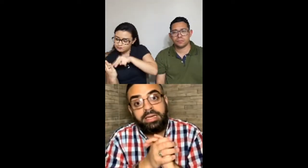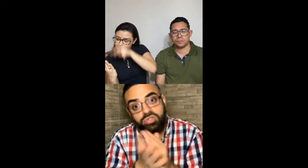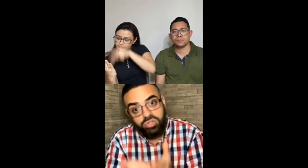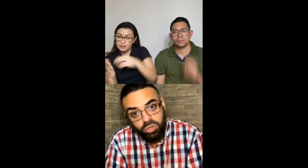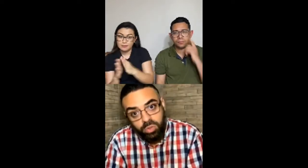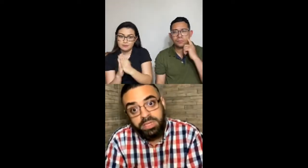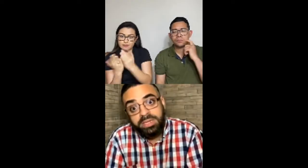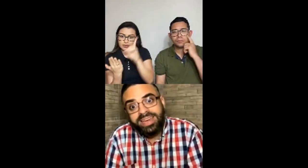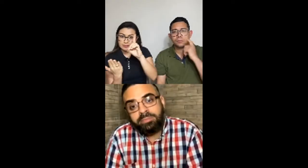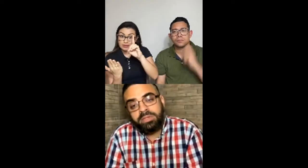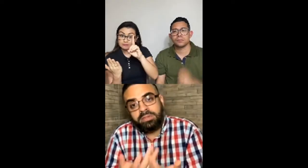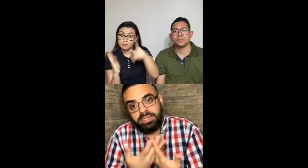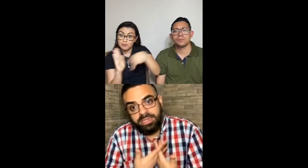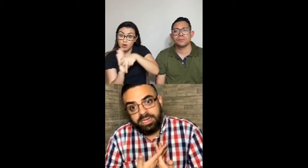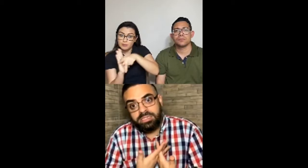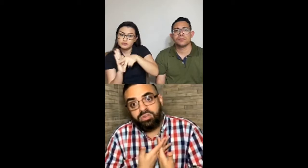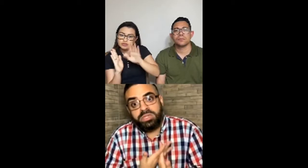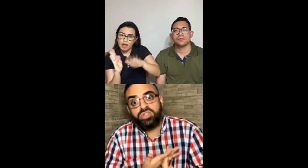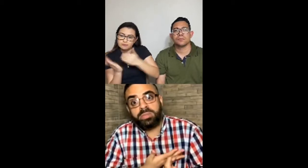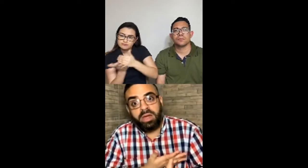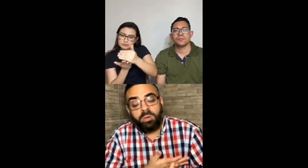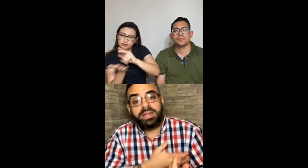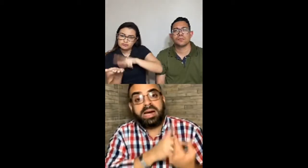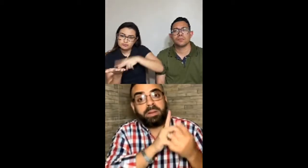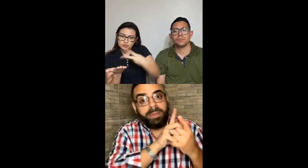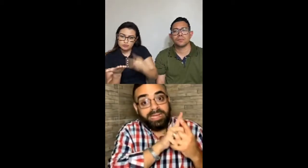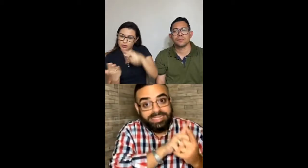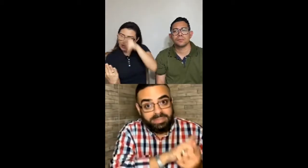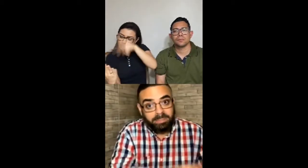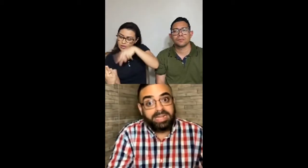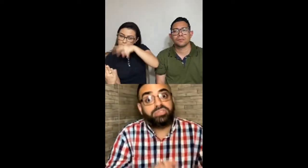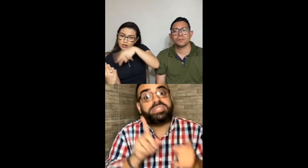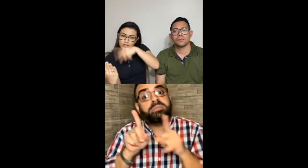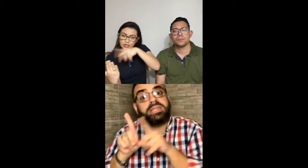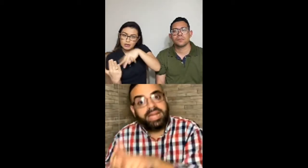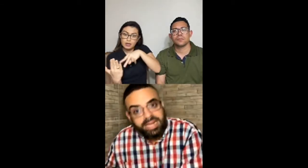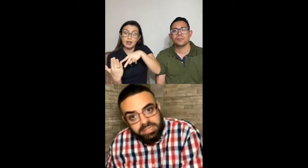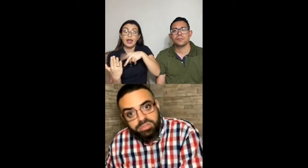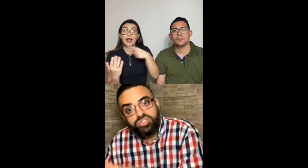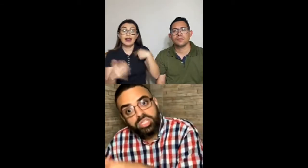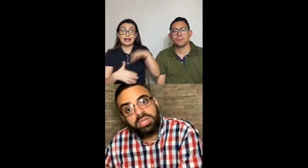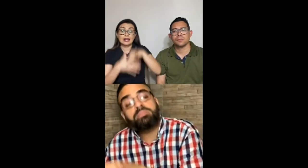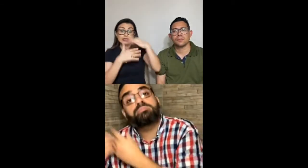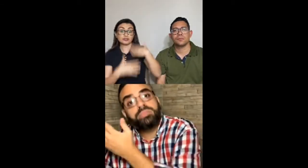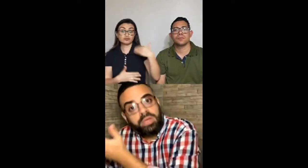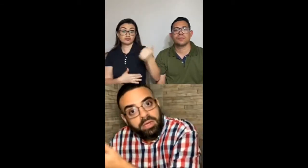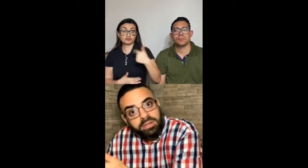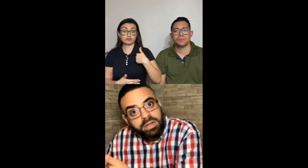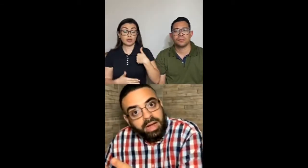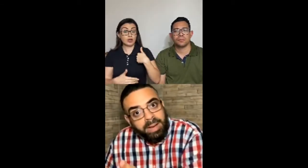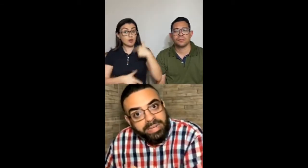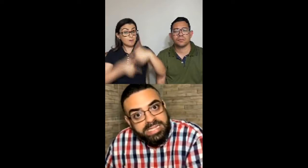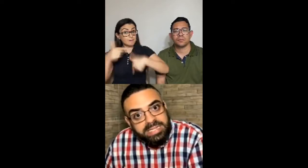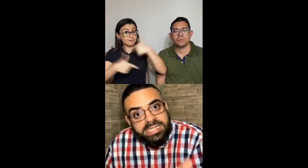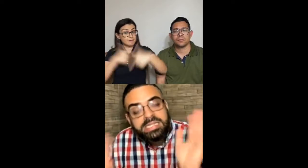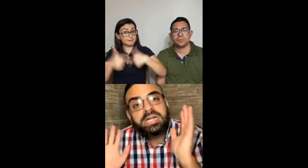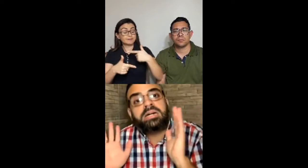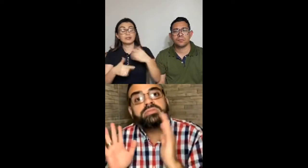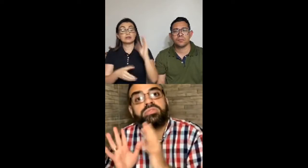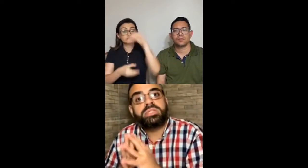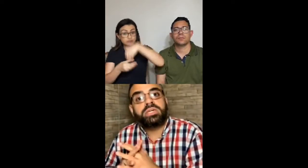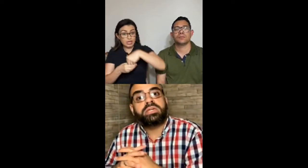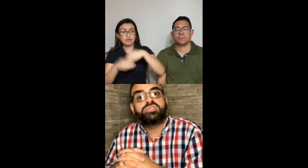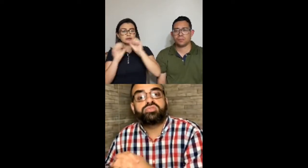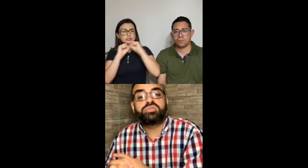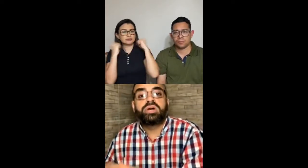participavam dos grupos de leitura dos primeiros textos traduzidos. E eu soube, e a minha liderança começou a me recomendar para participar